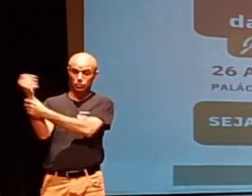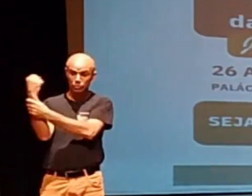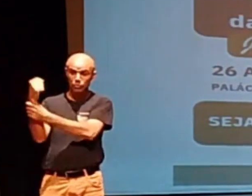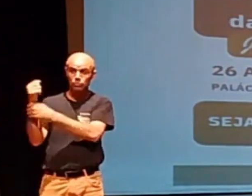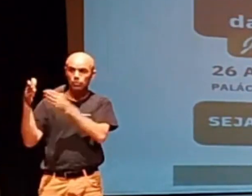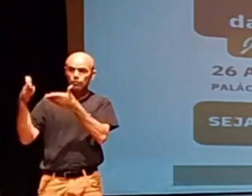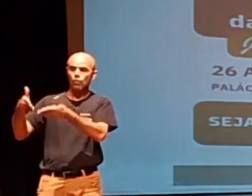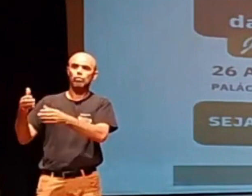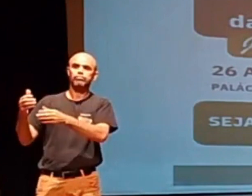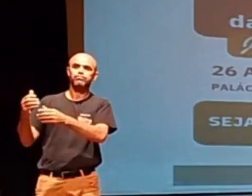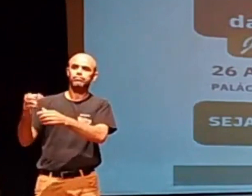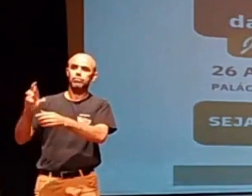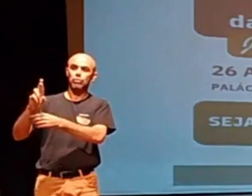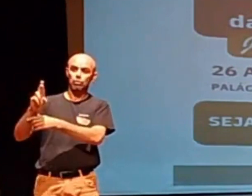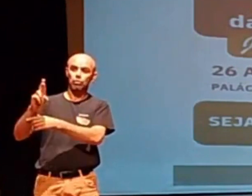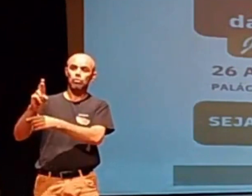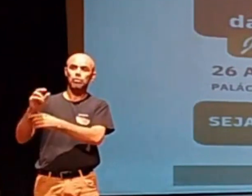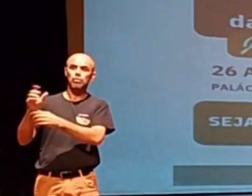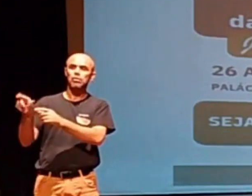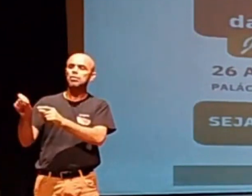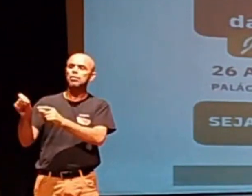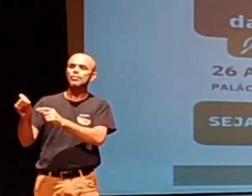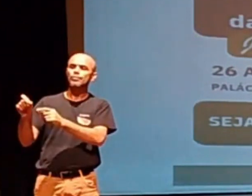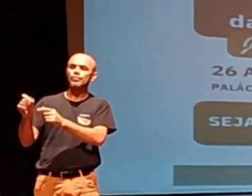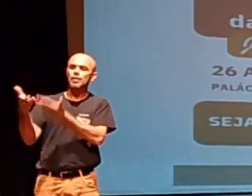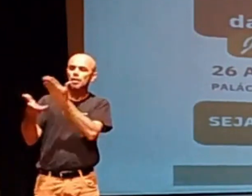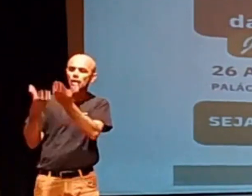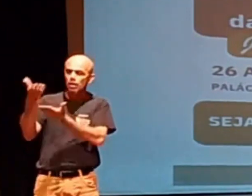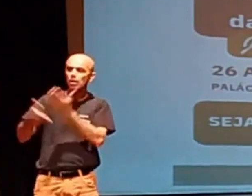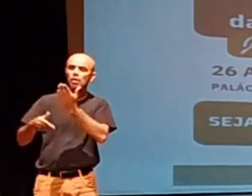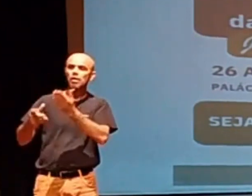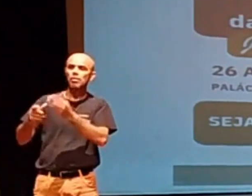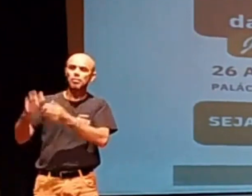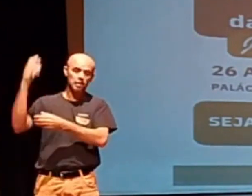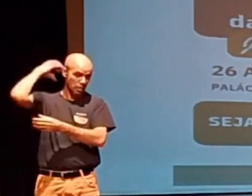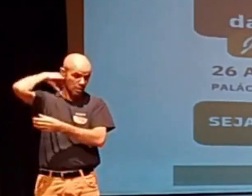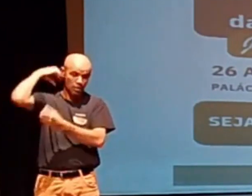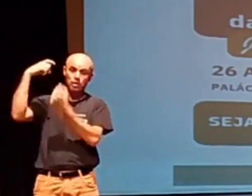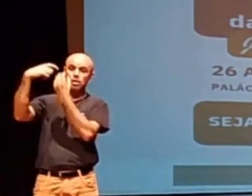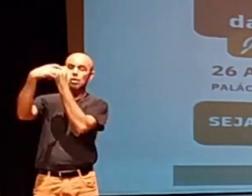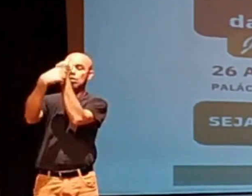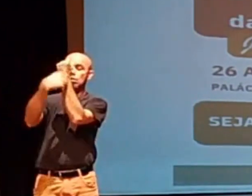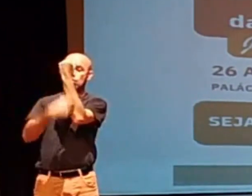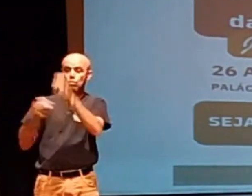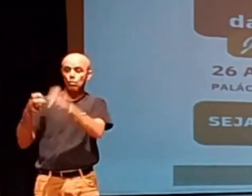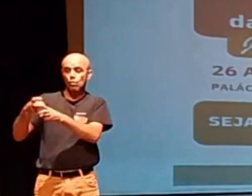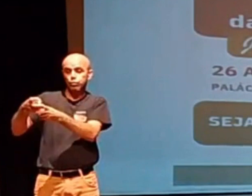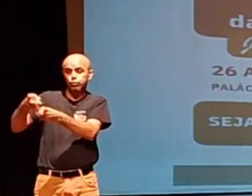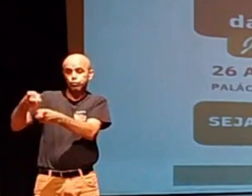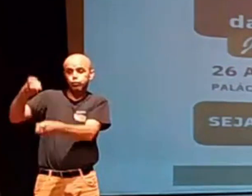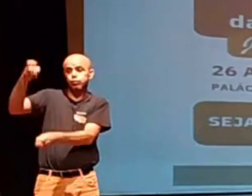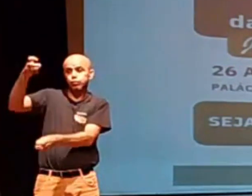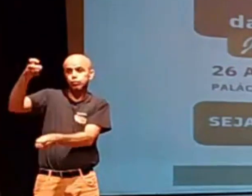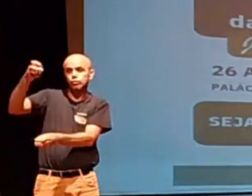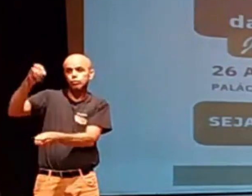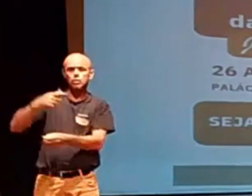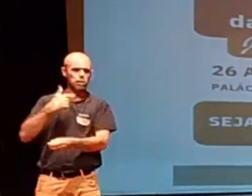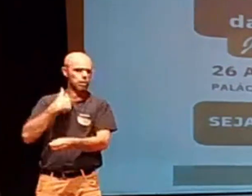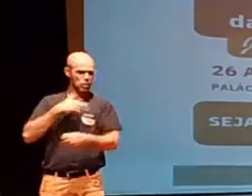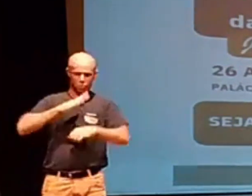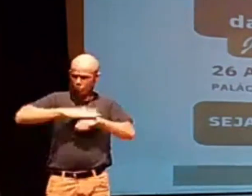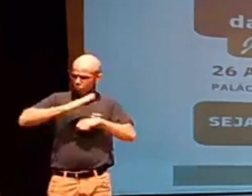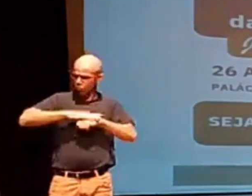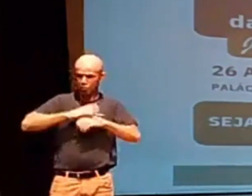especialista em RPG não, em tratamento da coluna, né? E eu tenho as minhas autocorreções, eu tenho